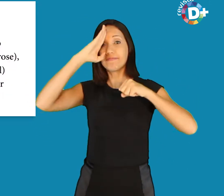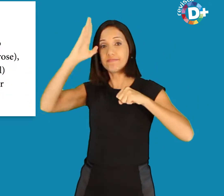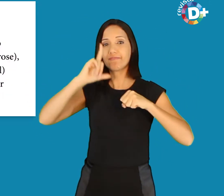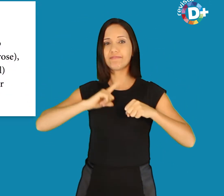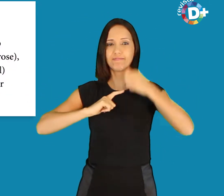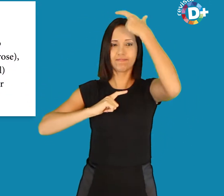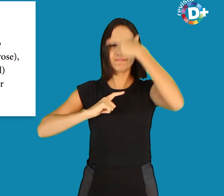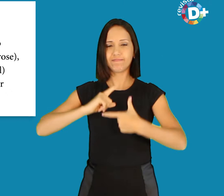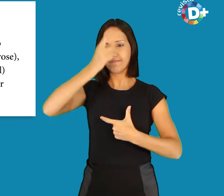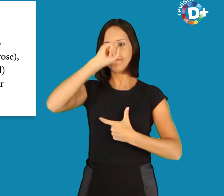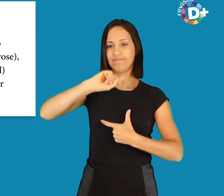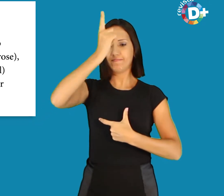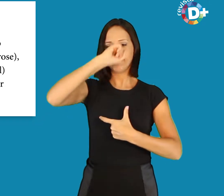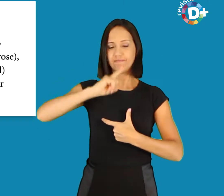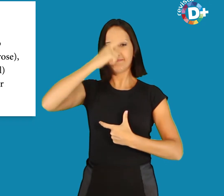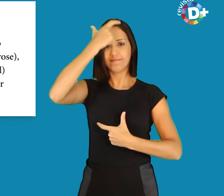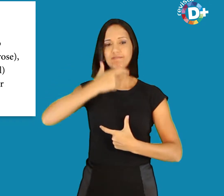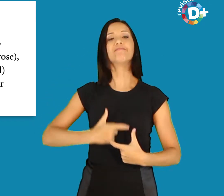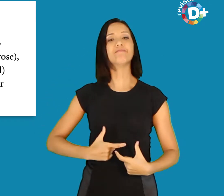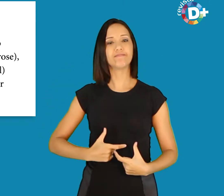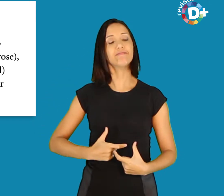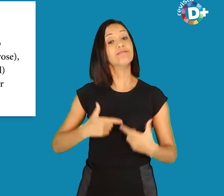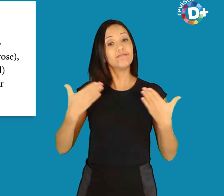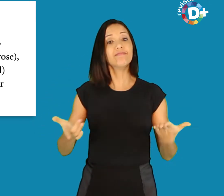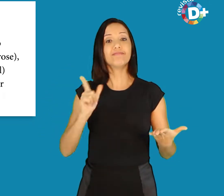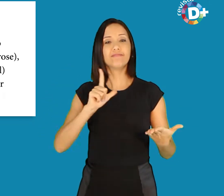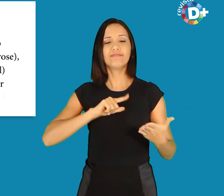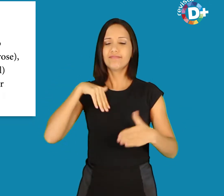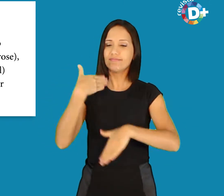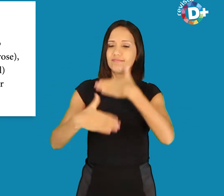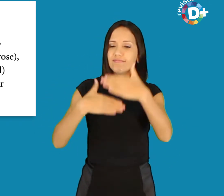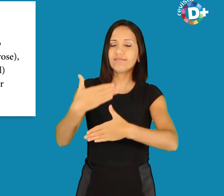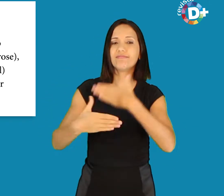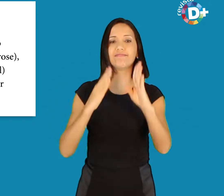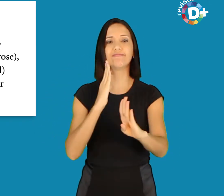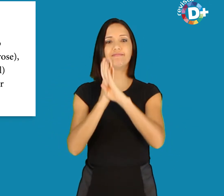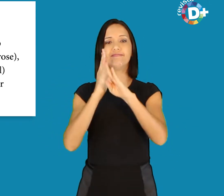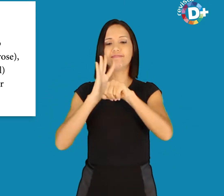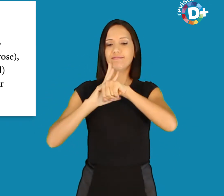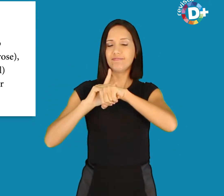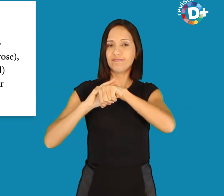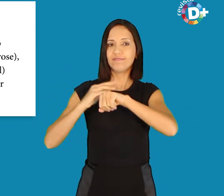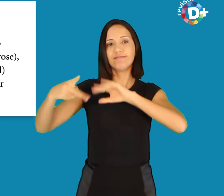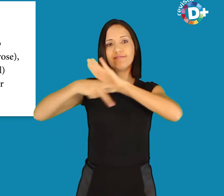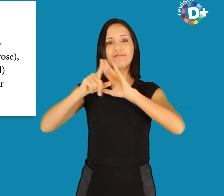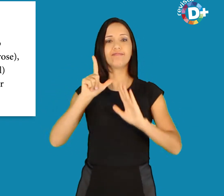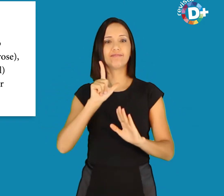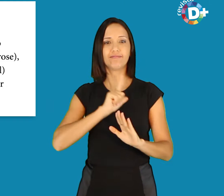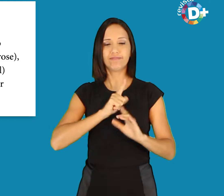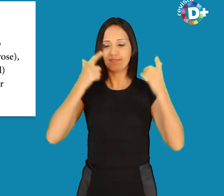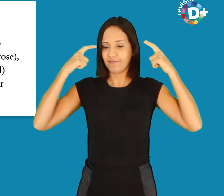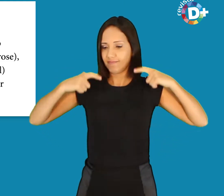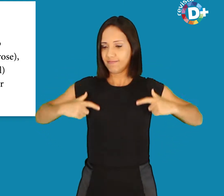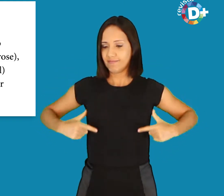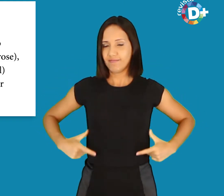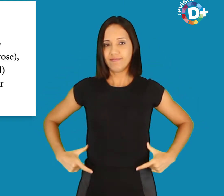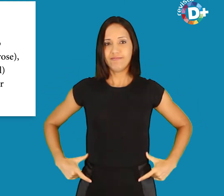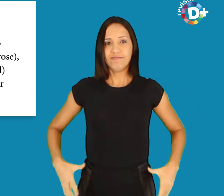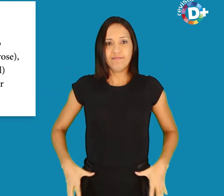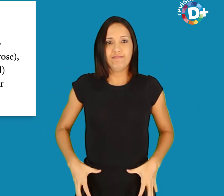lados do corpo lateral acompanhados da atrofia muscular amiotrófica outros